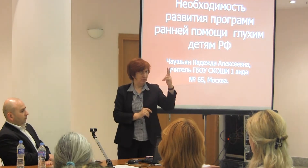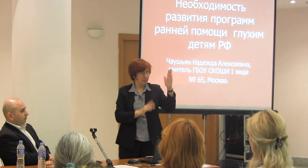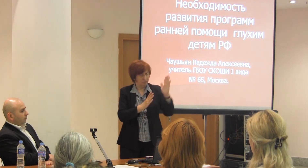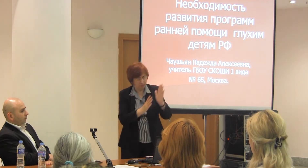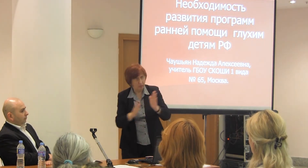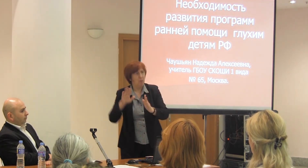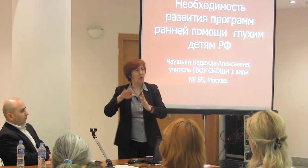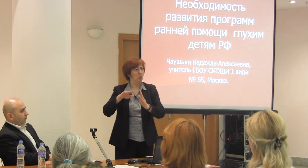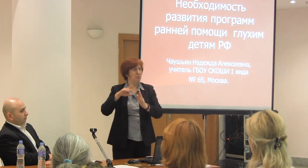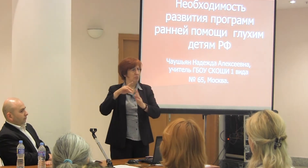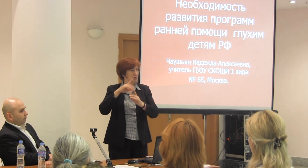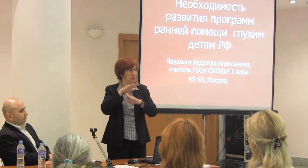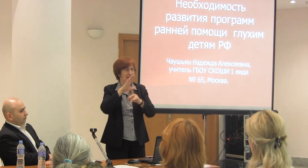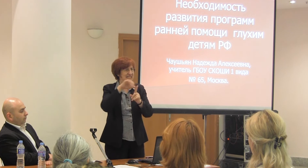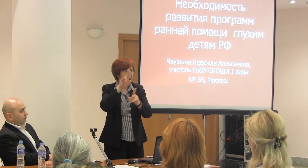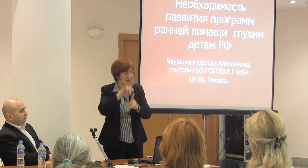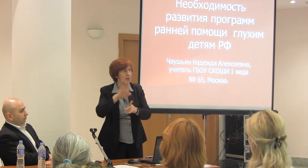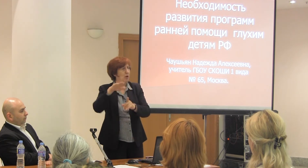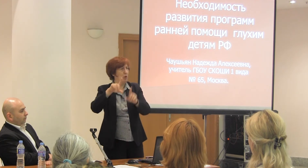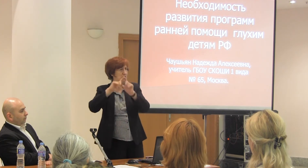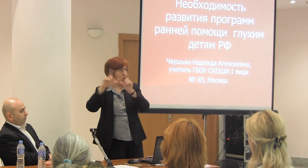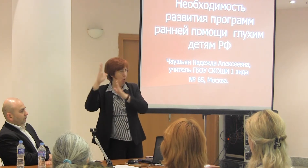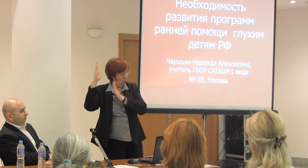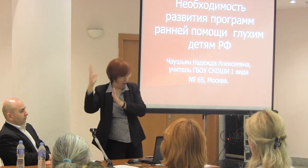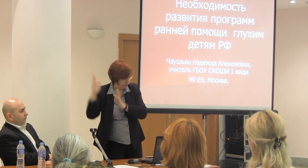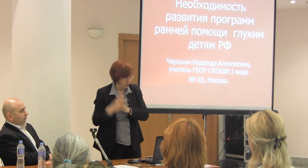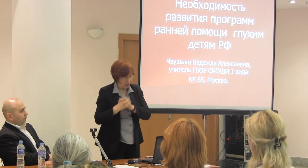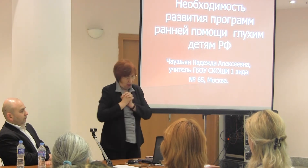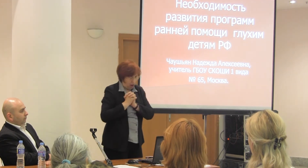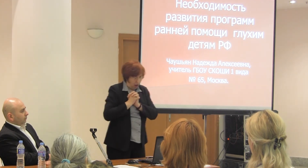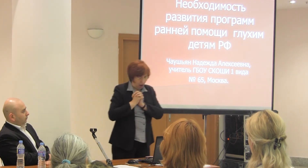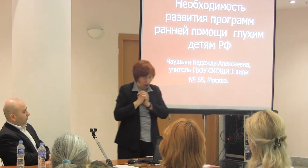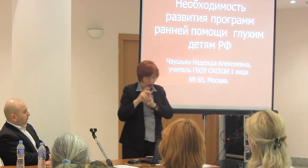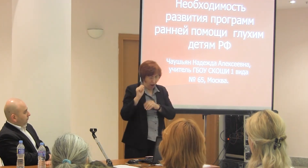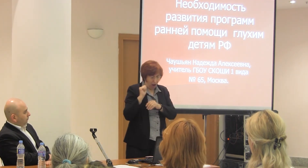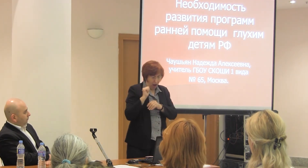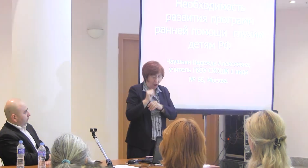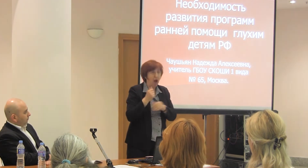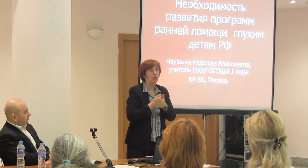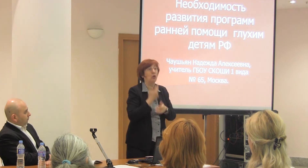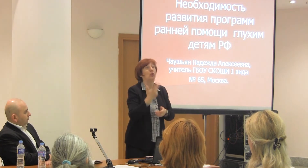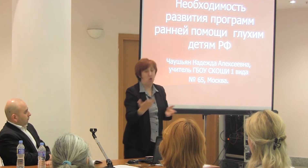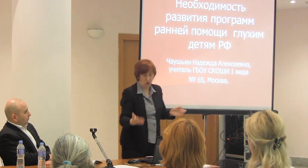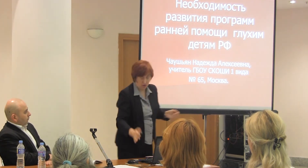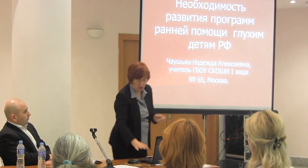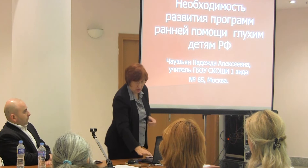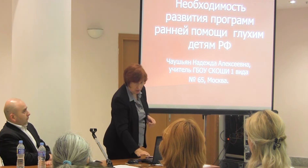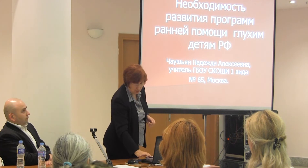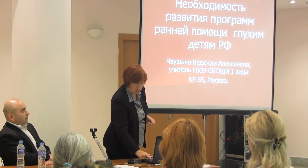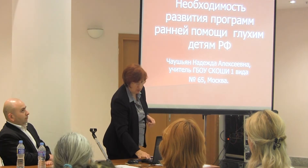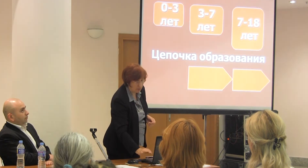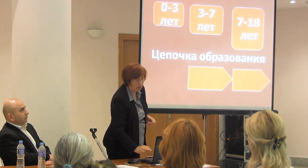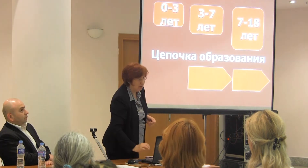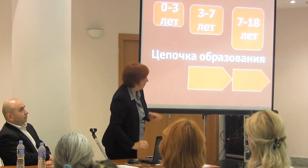Мы уделяем большое внимание развитию духовных устроений. Как же это же детский сад, школа. А до 3